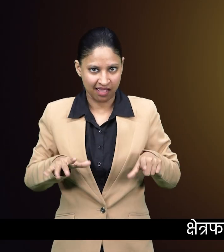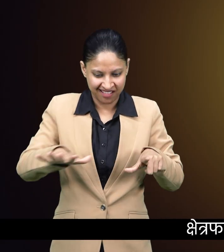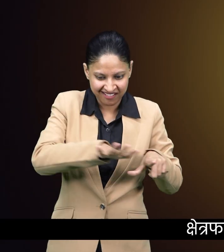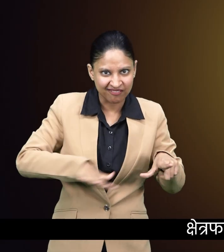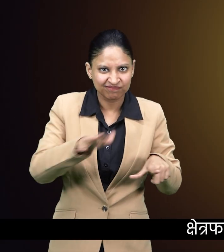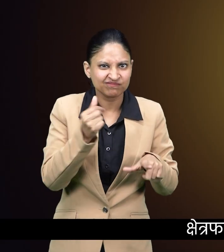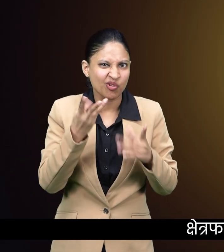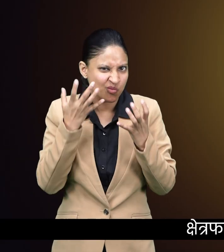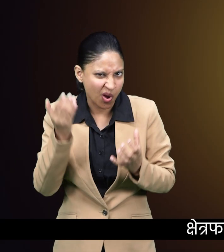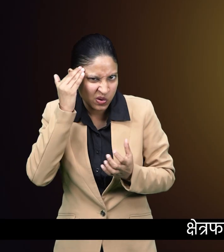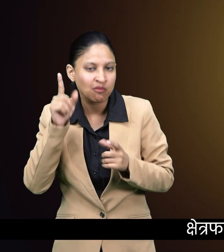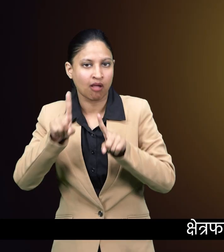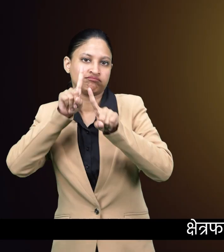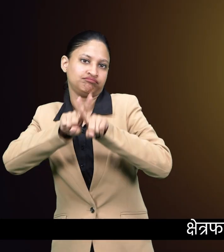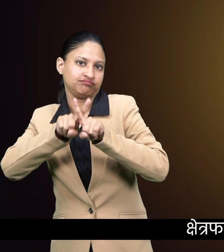क्षेत्रफळ शोधण्यासाठी गुणाकार करा.